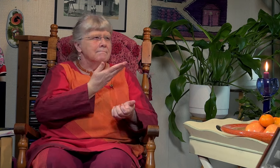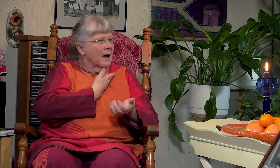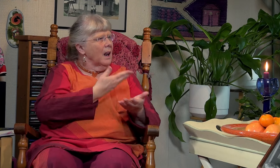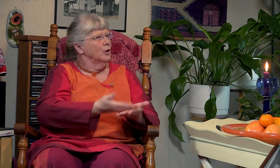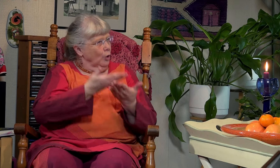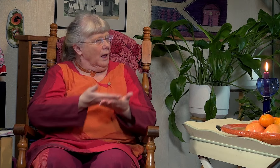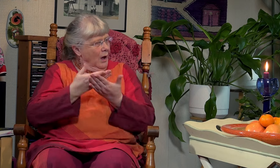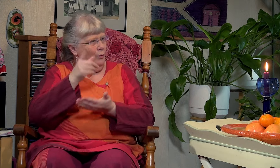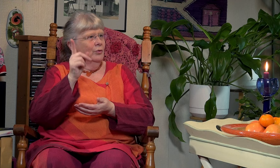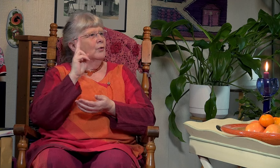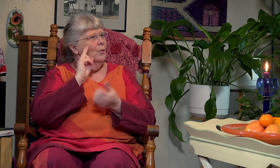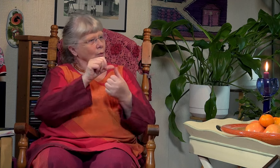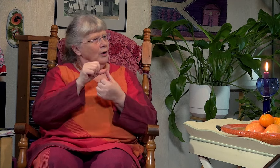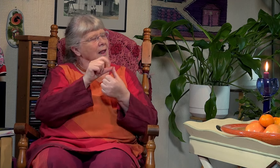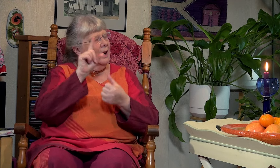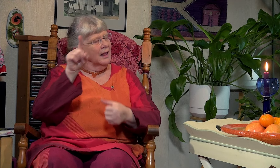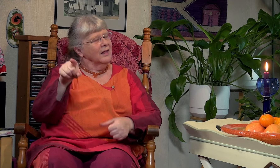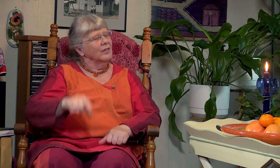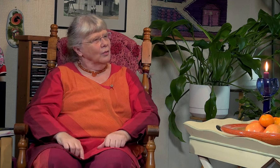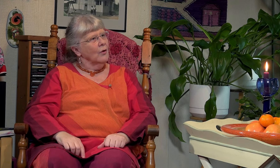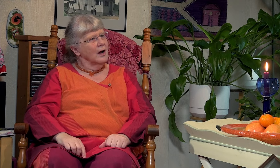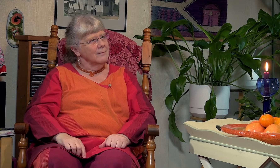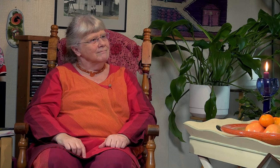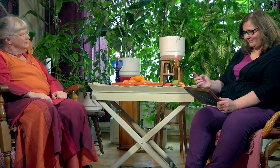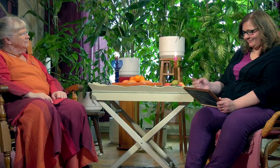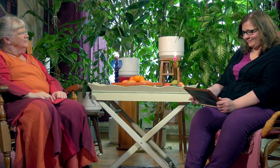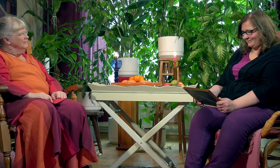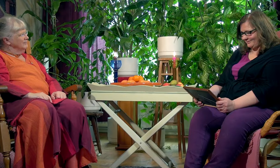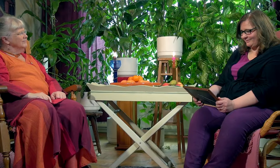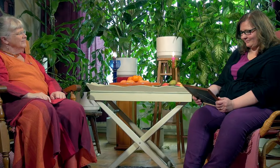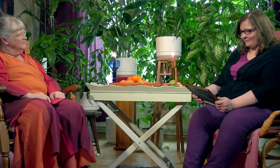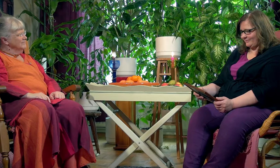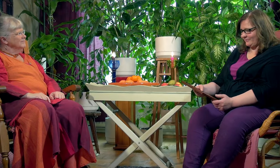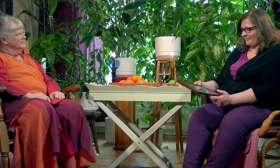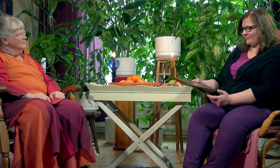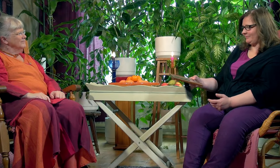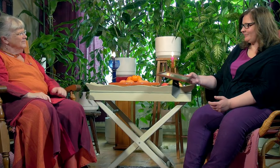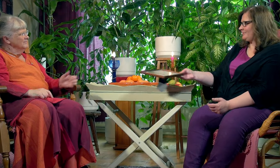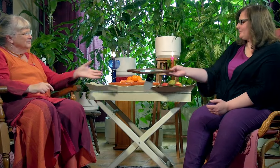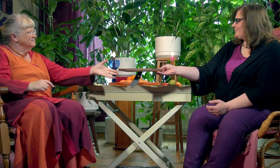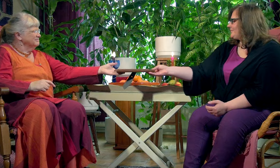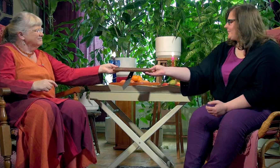tykkäsivät hänestä paljon ja hän oli paljon mukana siinä Kuurojen liiton toiminnassa ja auttoi siinä toiminnassa paljon.